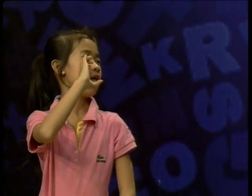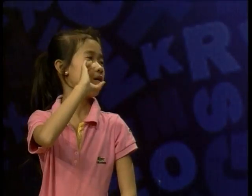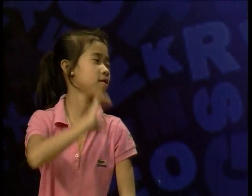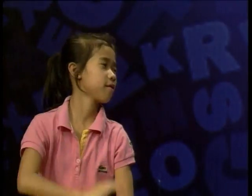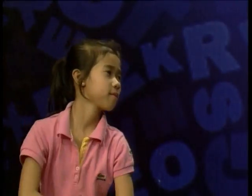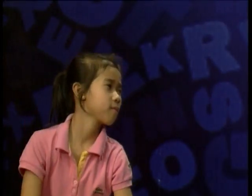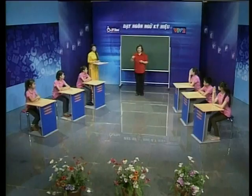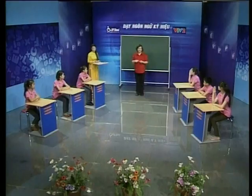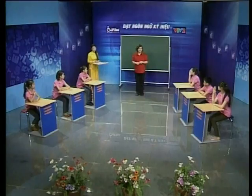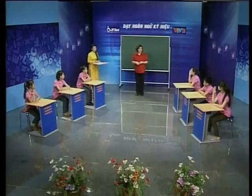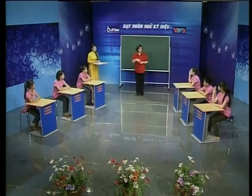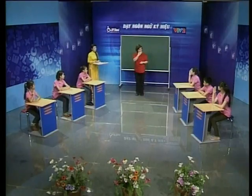Còn không